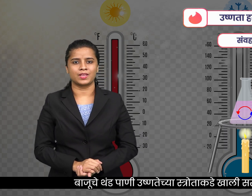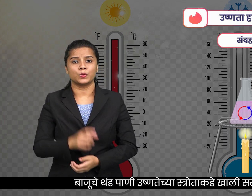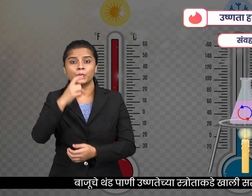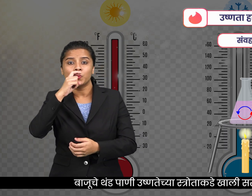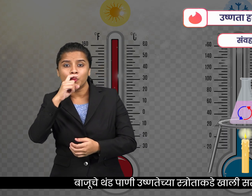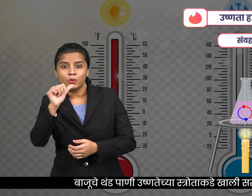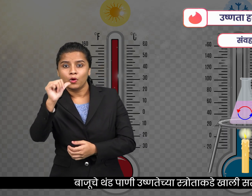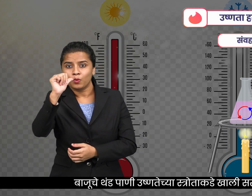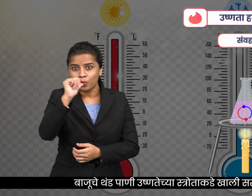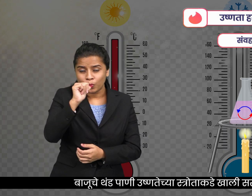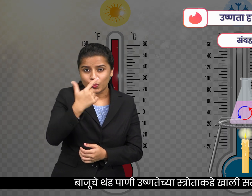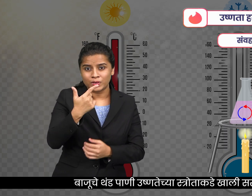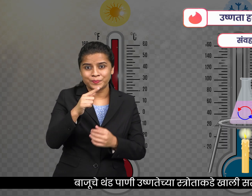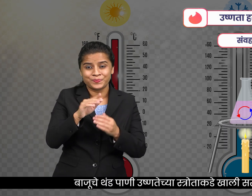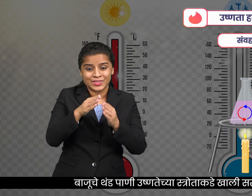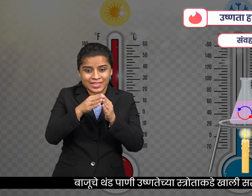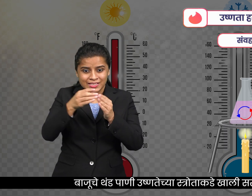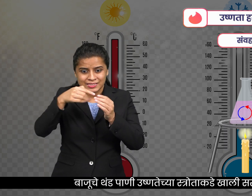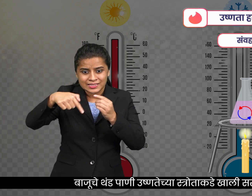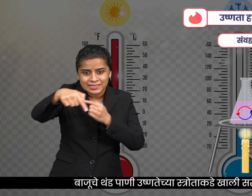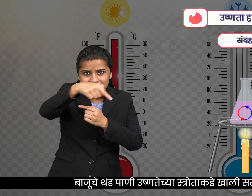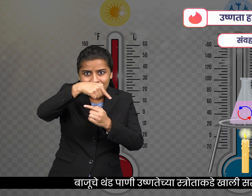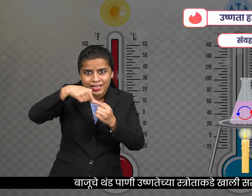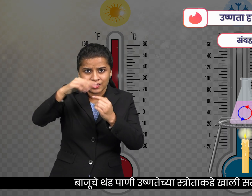बाजूचे थंड पाणी उष्णतेच्या स्त्रोताकडे खाली सरकते.